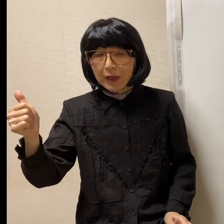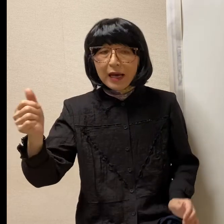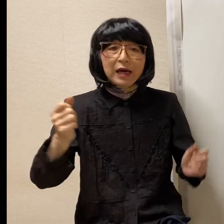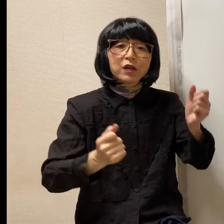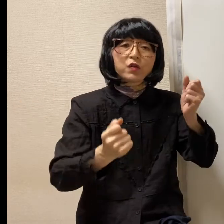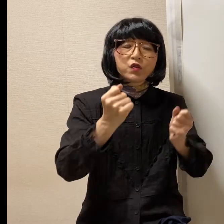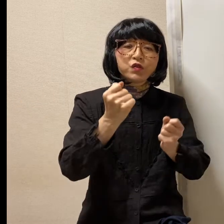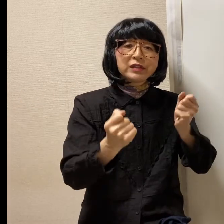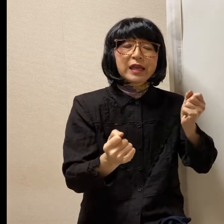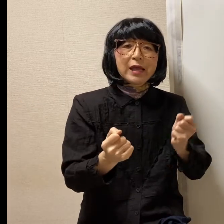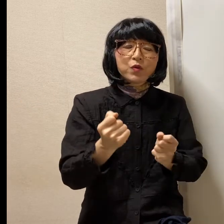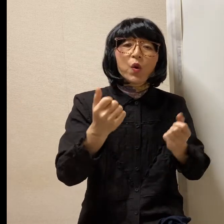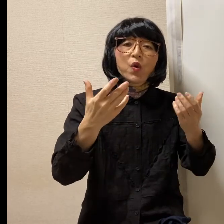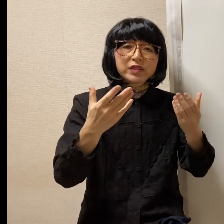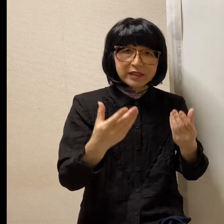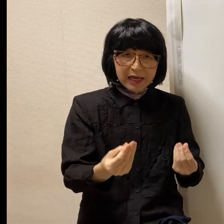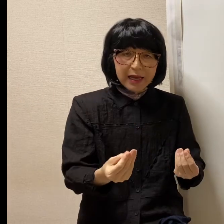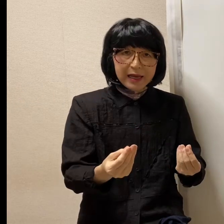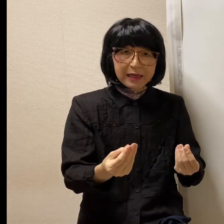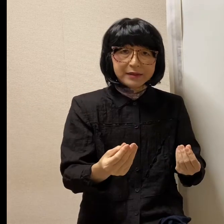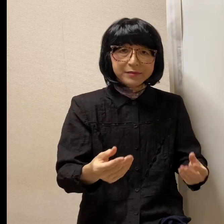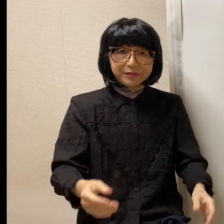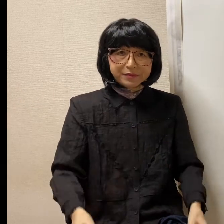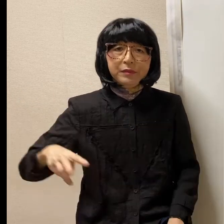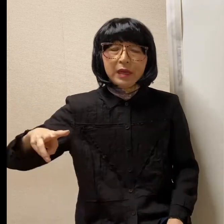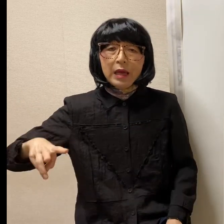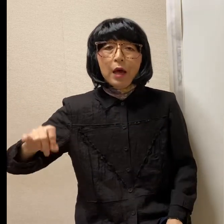父は車を運転した。